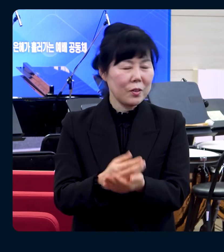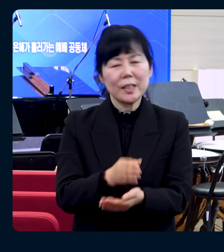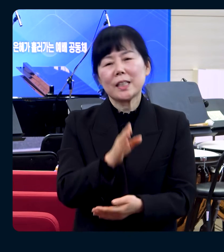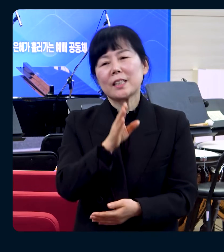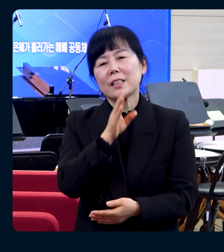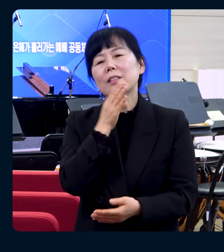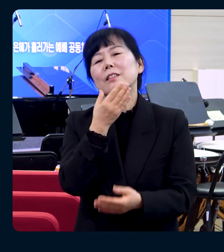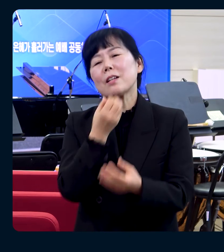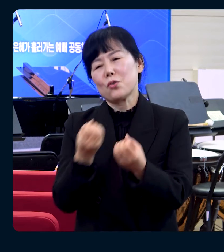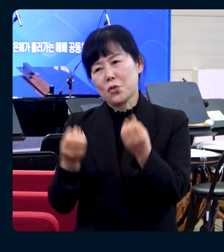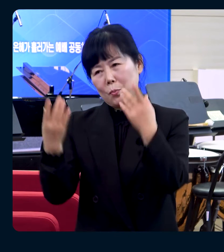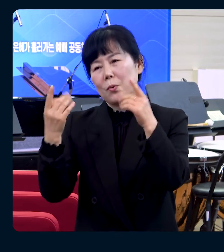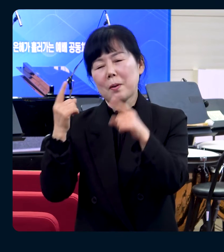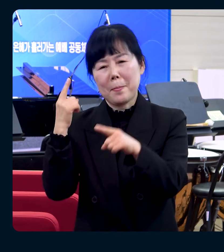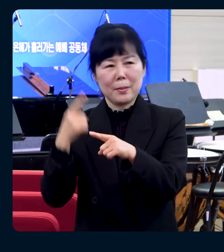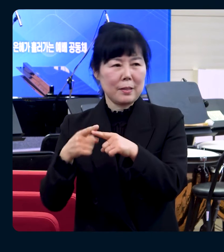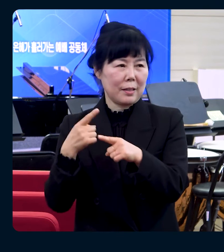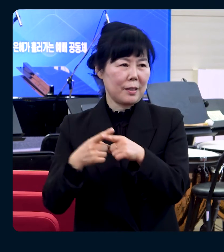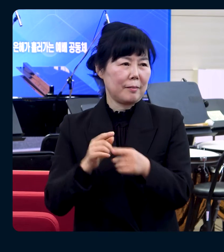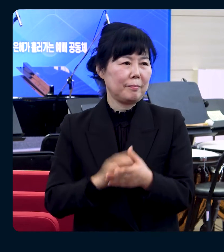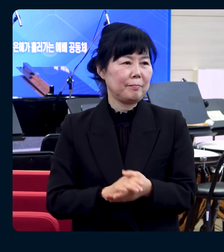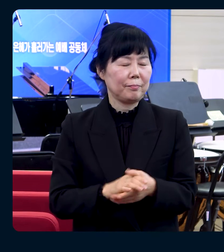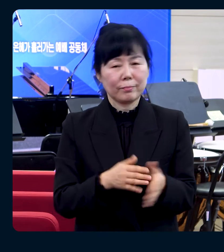것이다, 그런 것이죠.